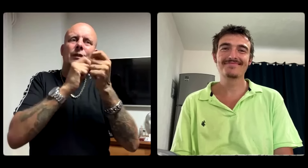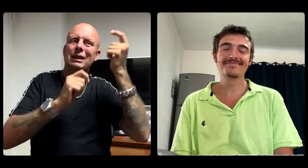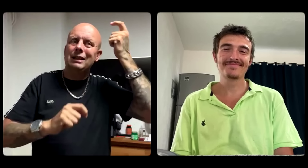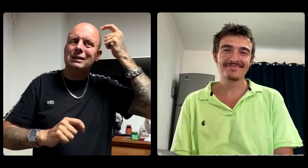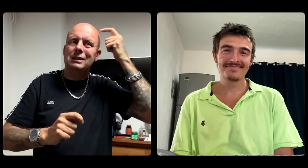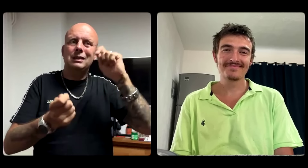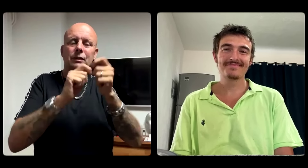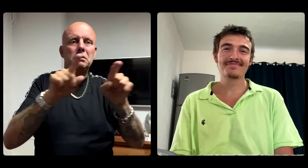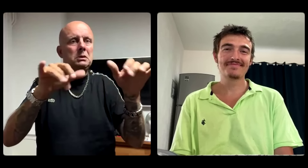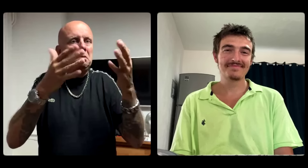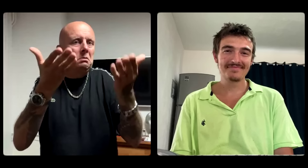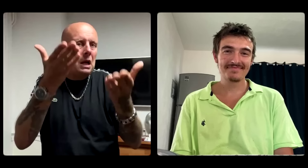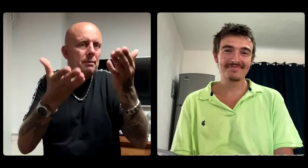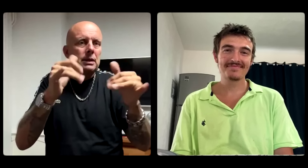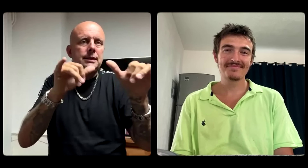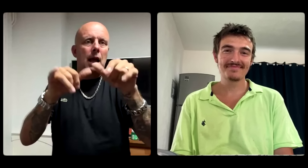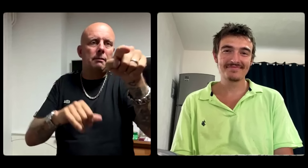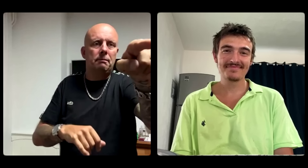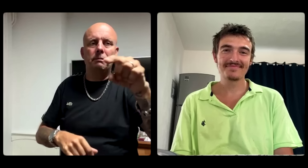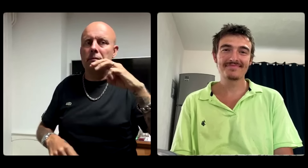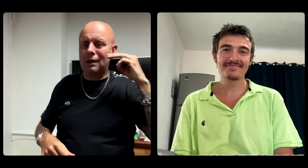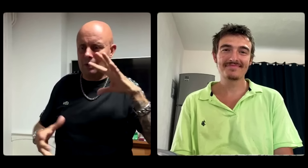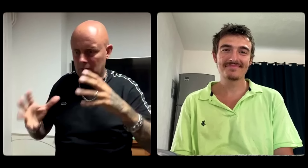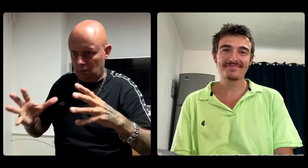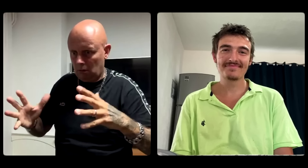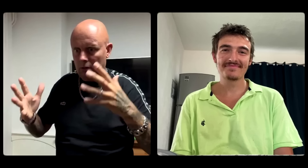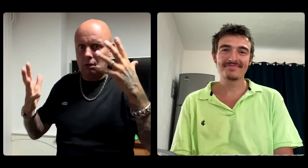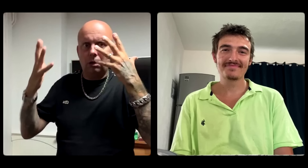Oké, genoeg.